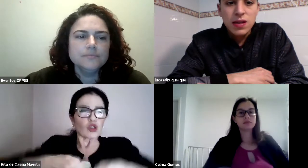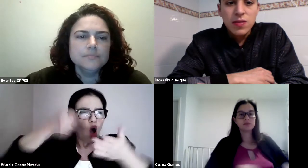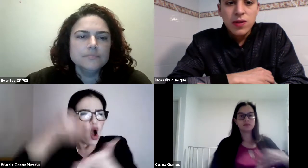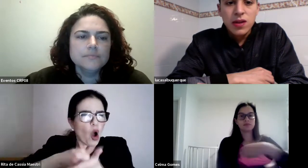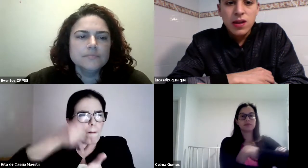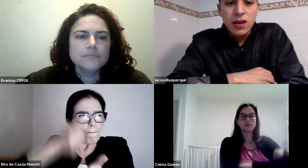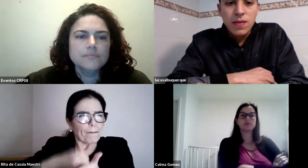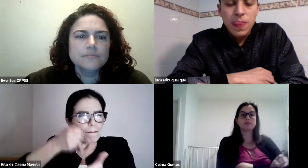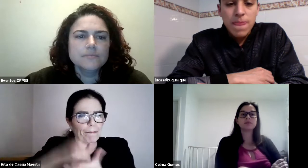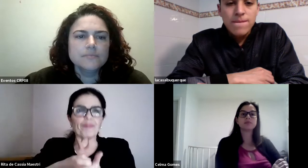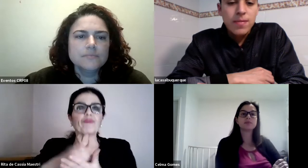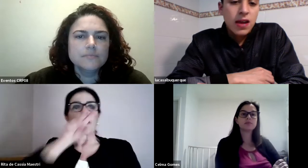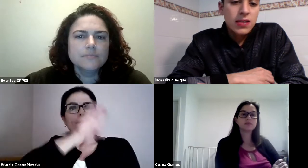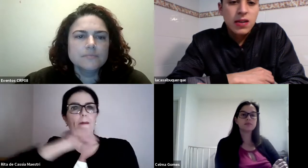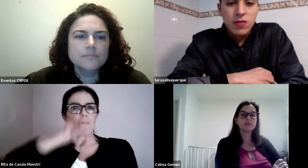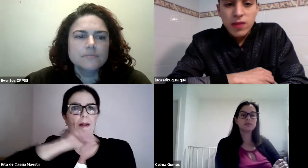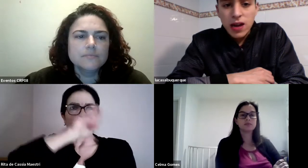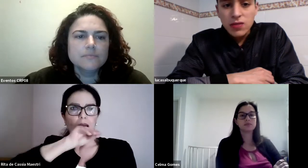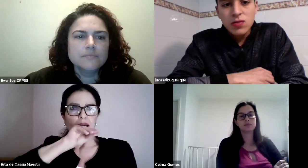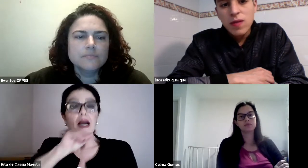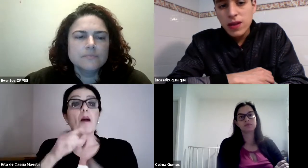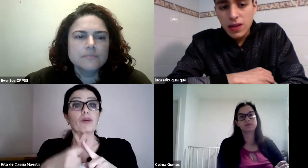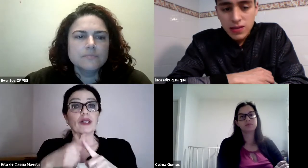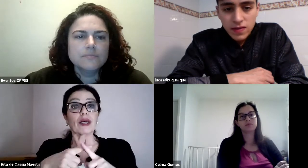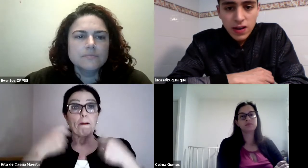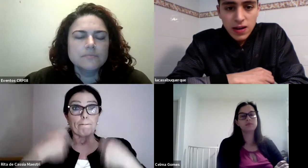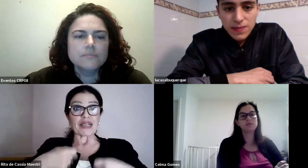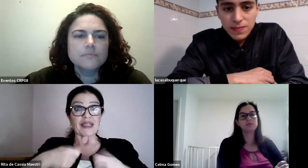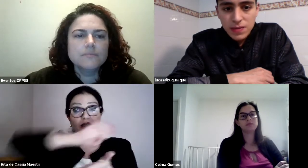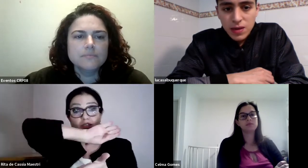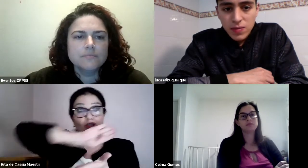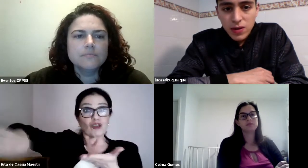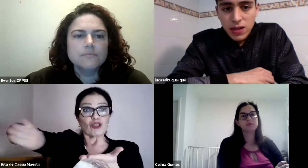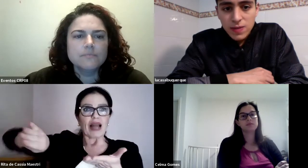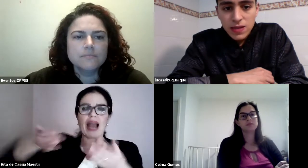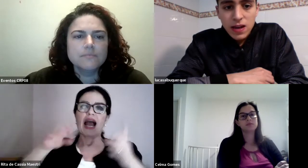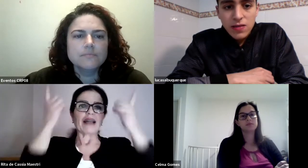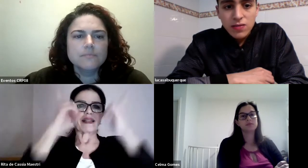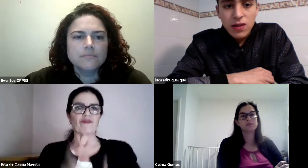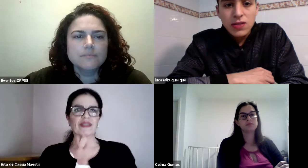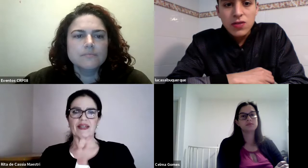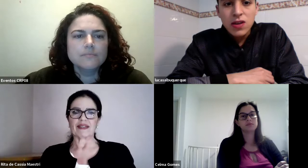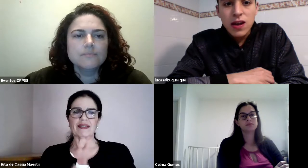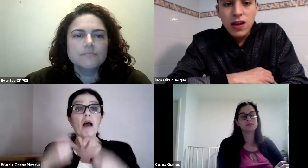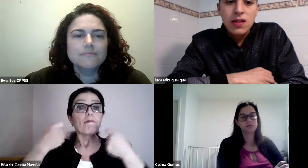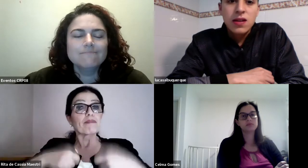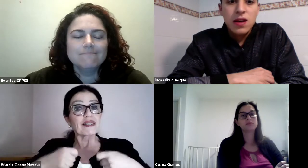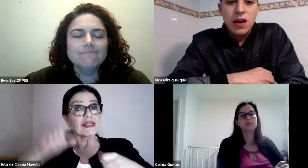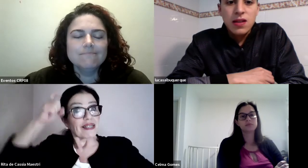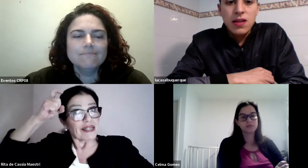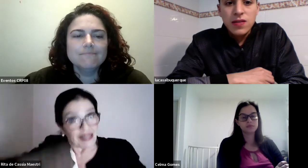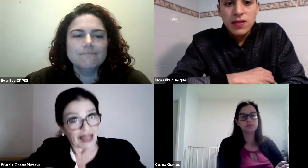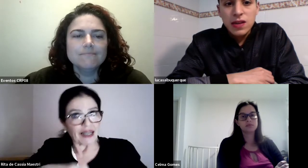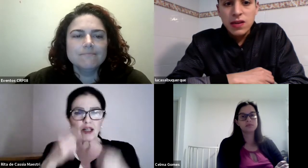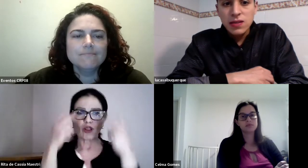sinais, porque elas queriam obrigar que o surdo aprendesse a falar. Porque eles precisavam, no caso, tirar